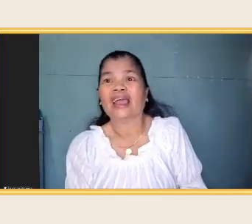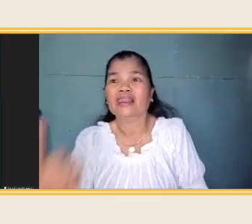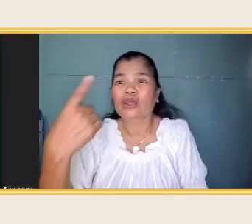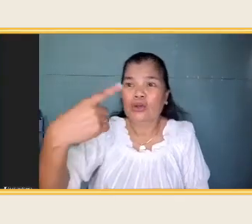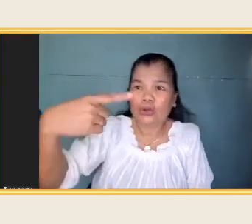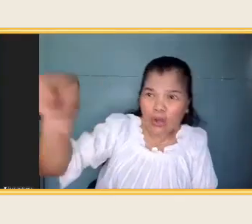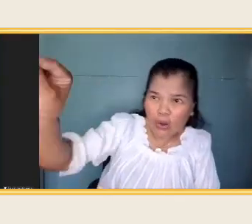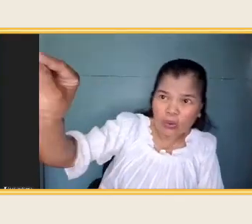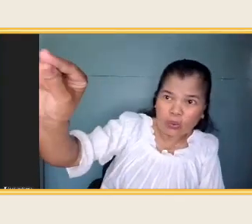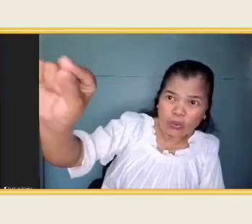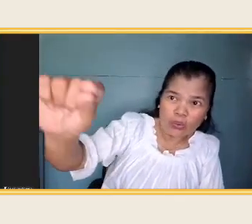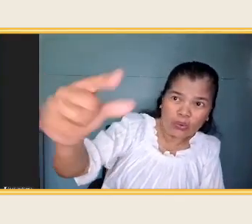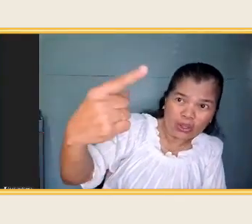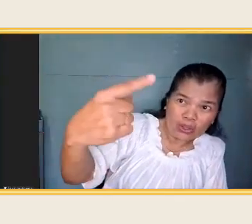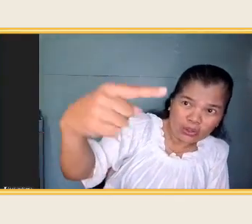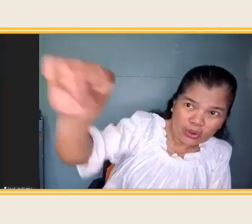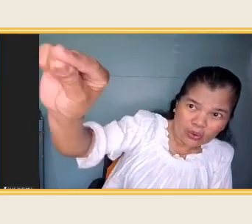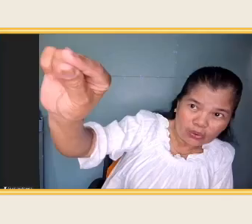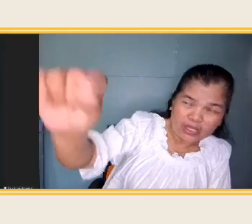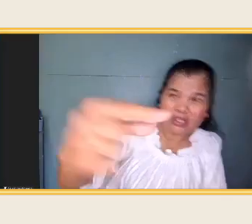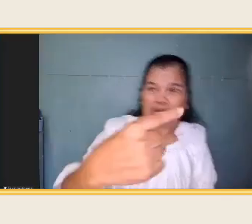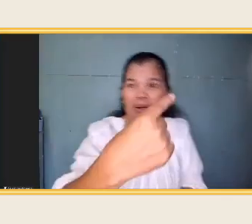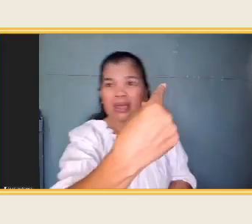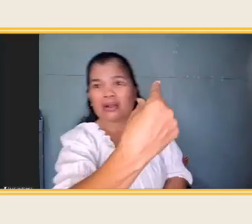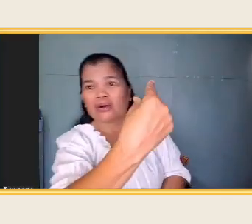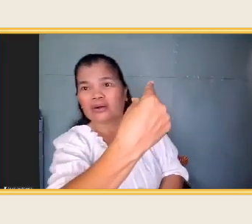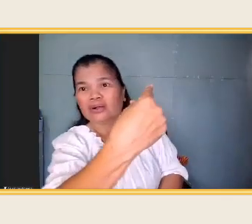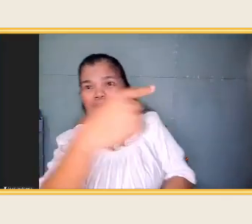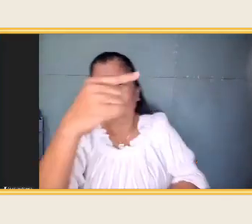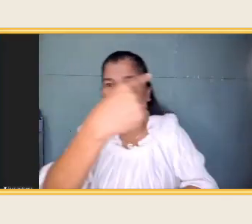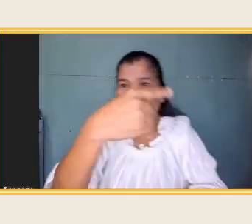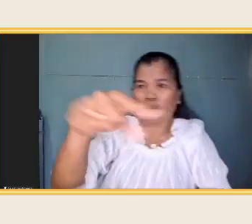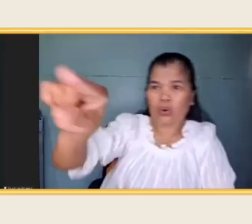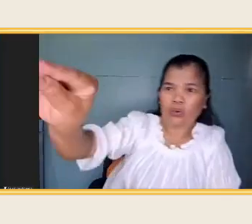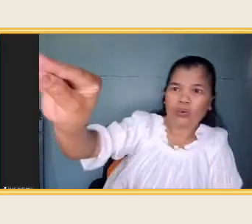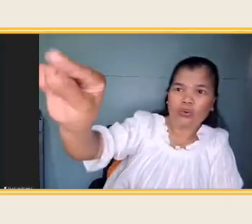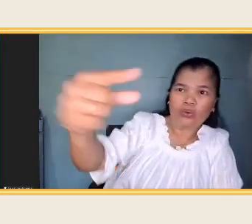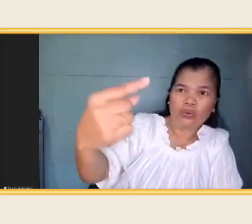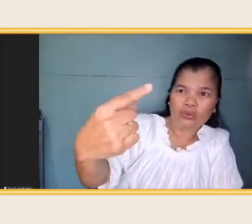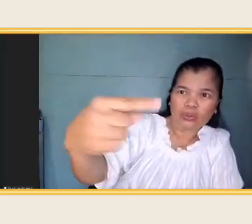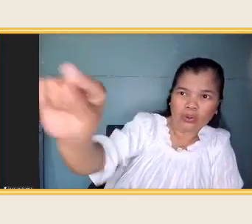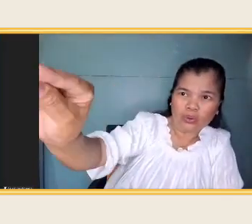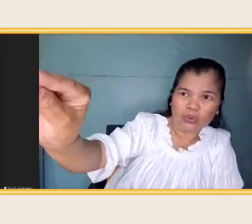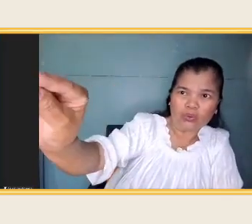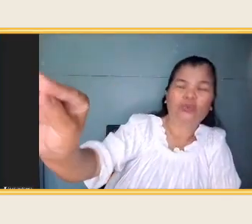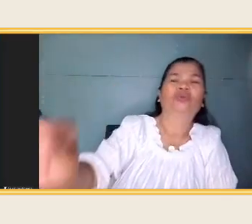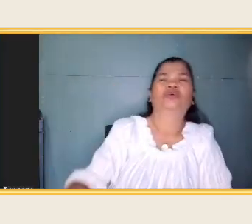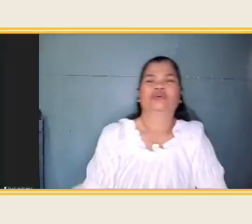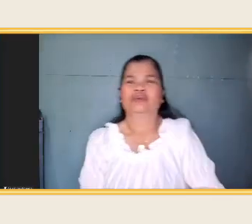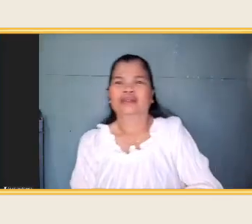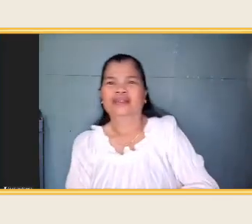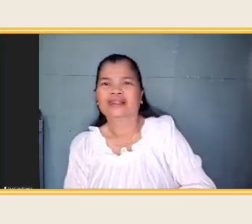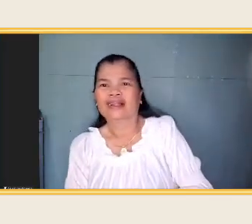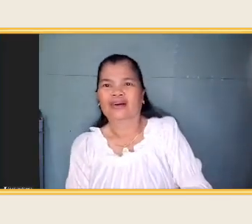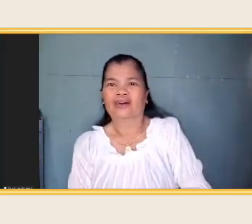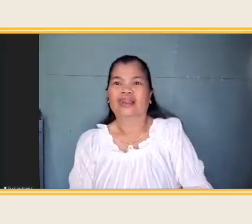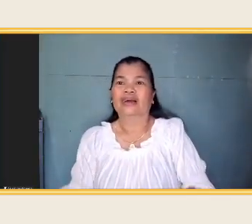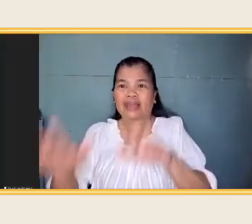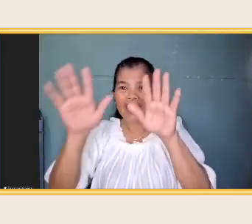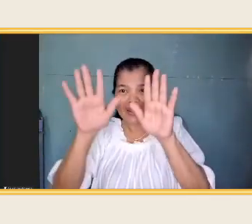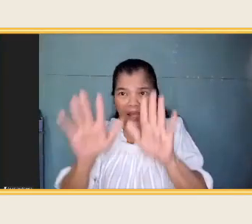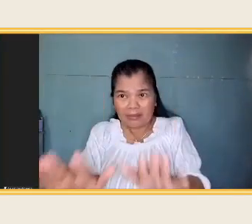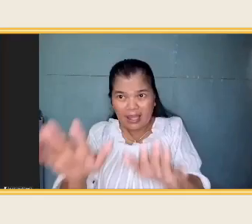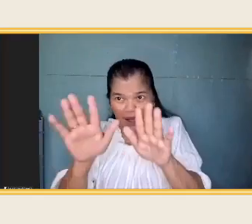Okay, then go. Go. Tinan yung kamay ko. Go. Go.